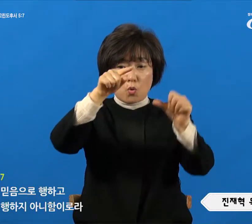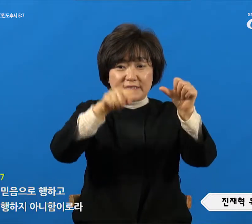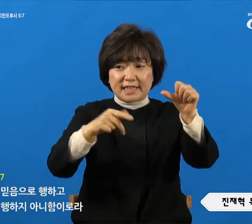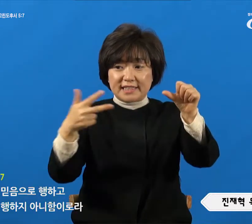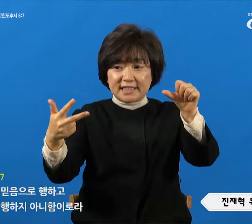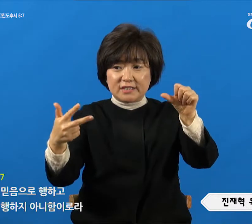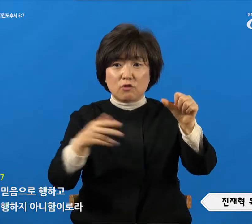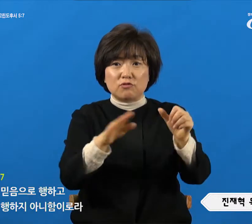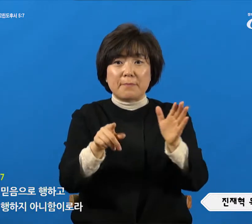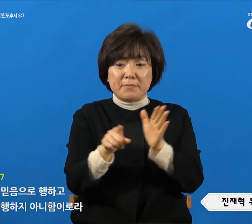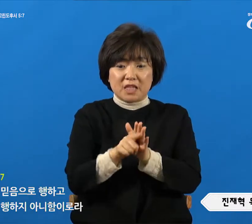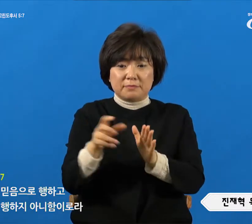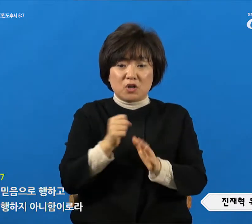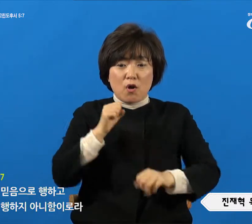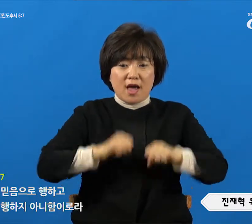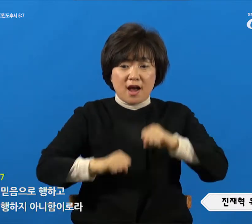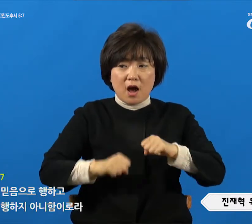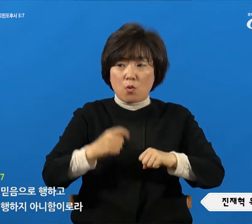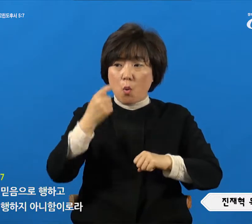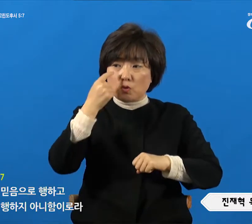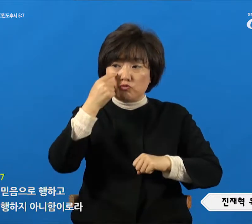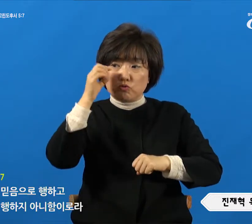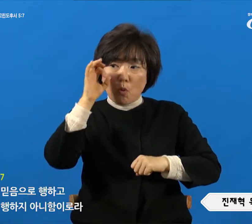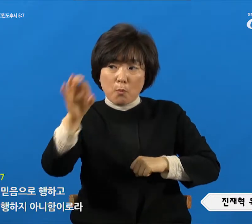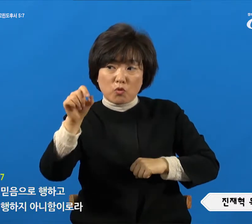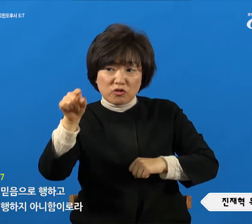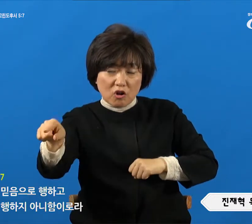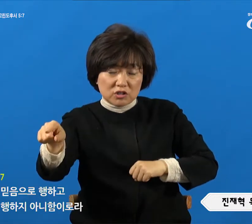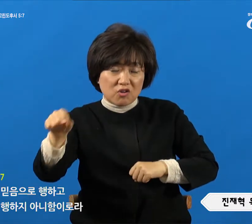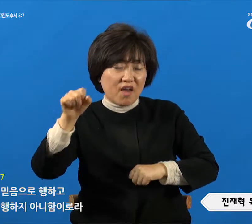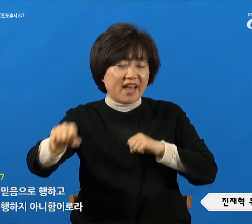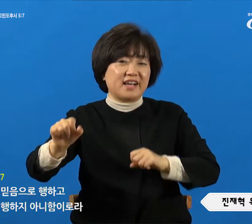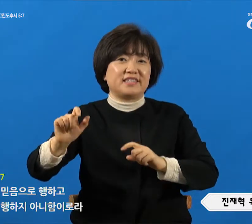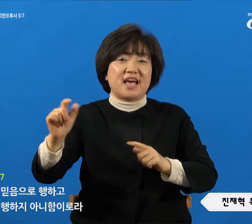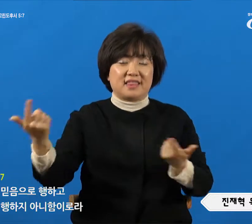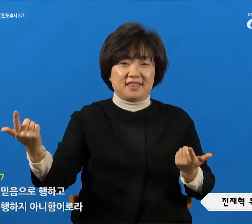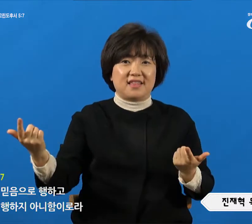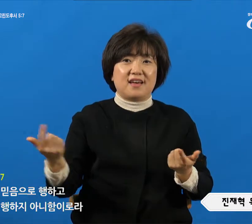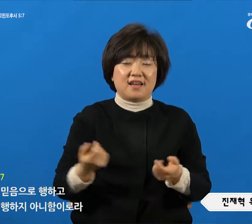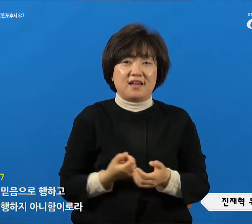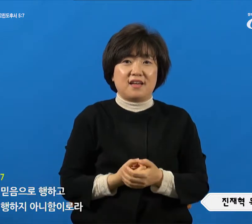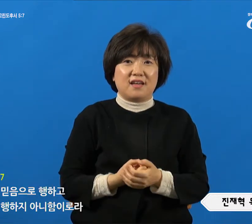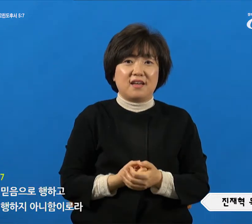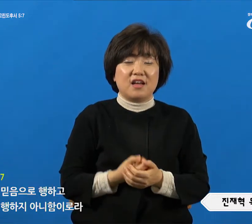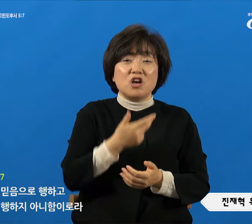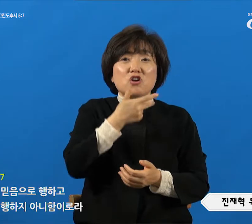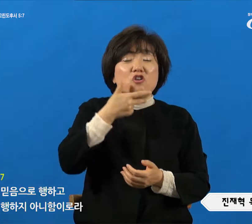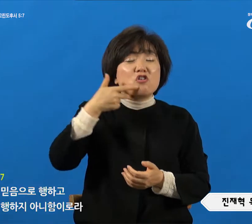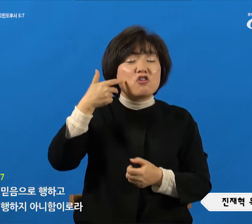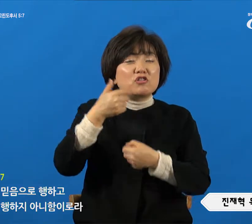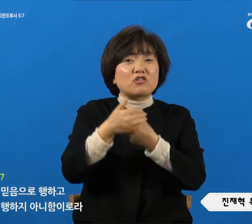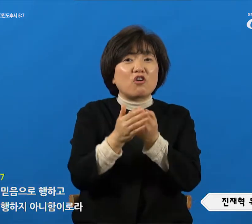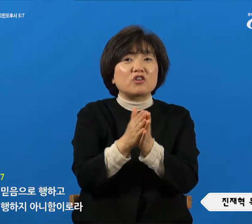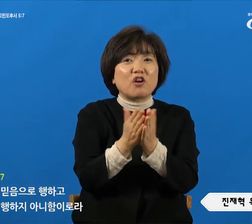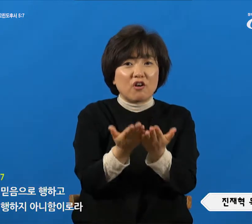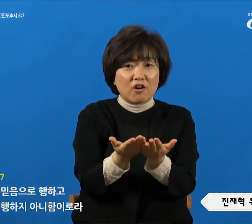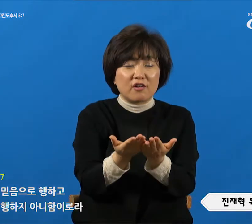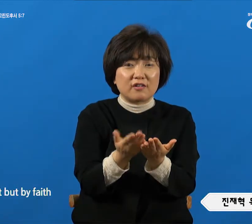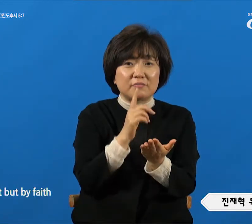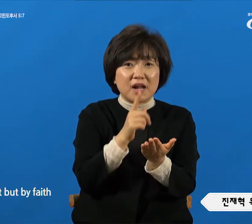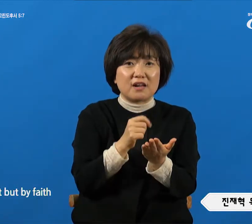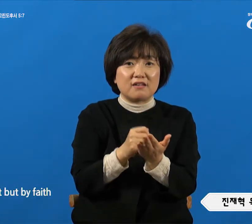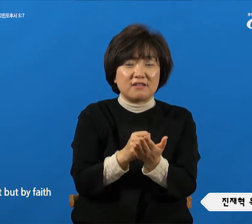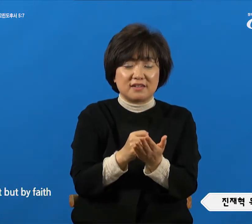우리가 믿음으로 행하고 보는 것으로 행하지 아니함이로다. 영어 성경은 이렇게